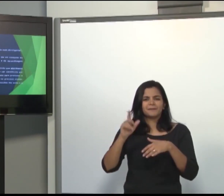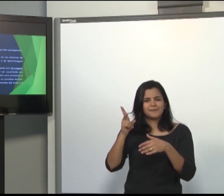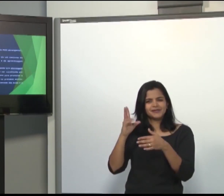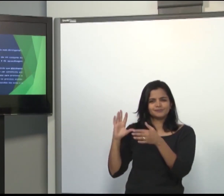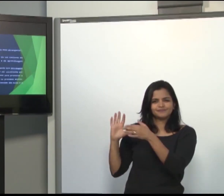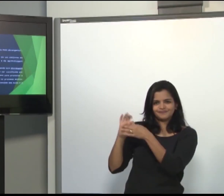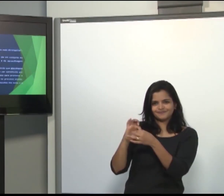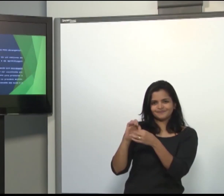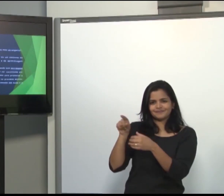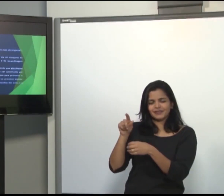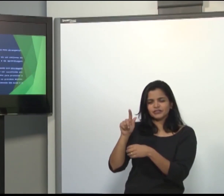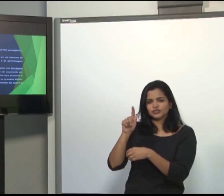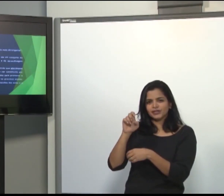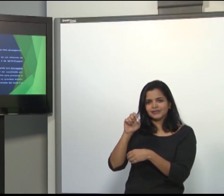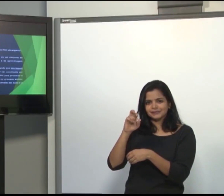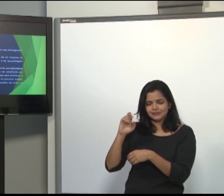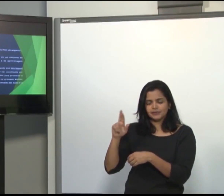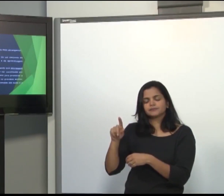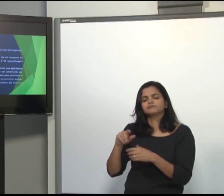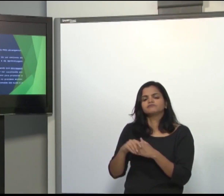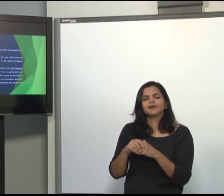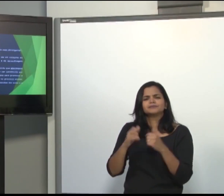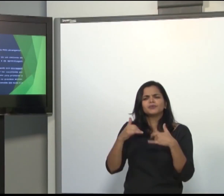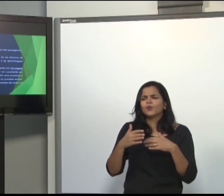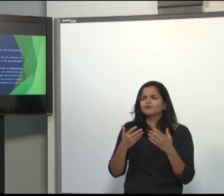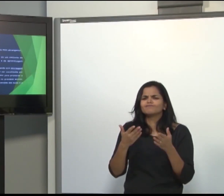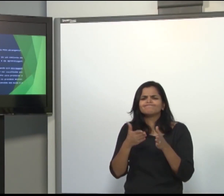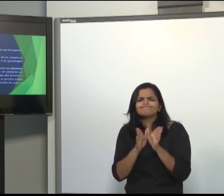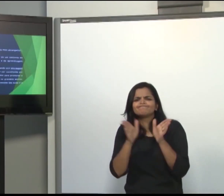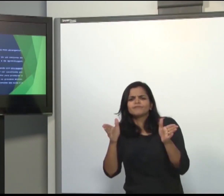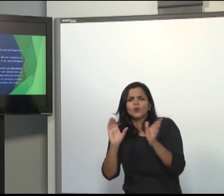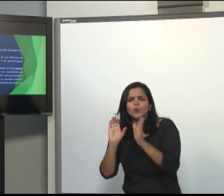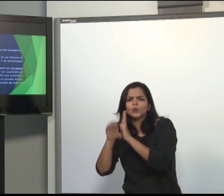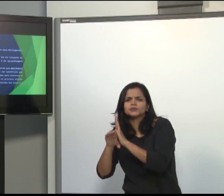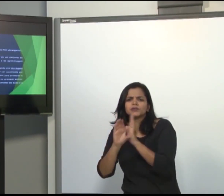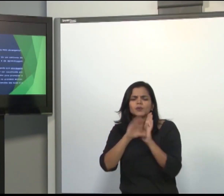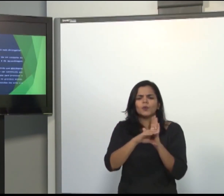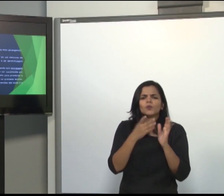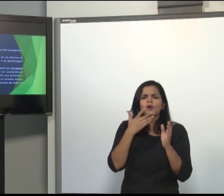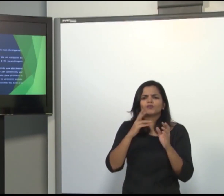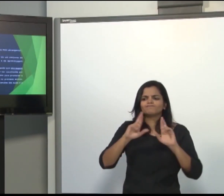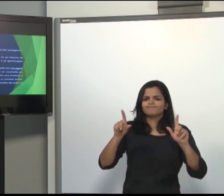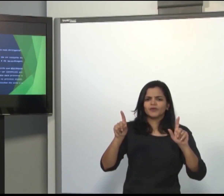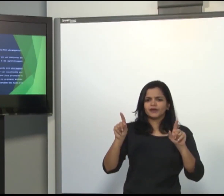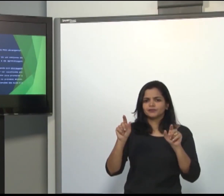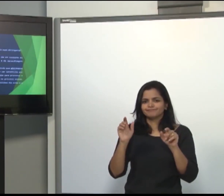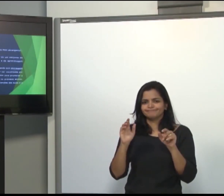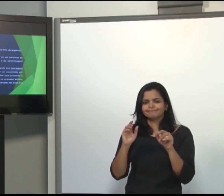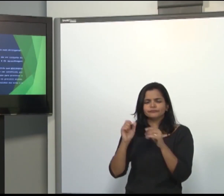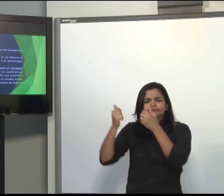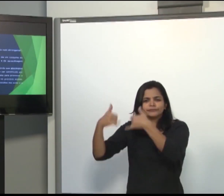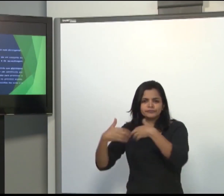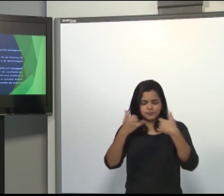De acordo com Gesser, temos dois conceitos diferentes. Vou